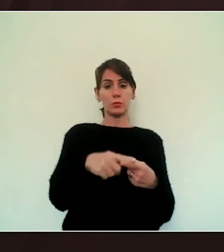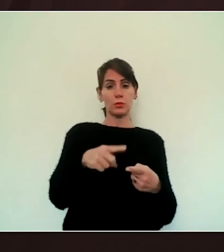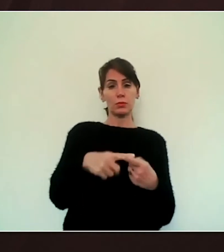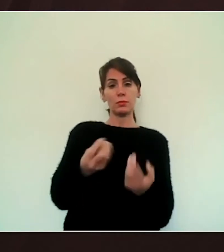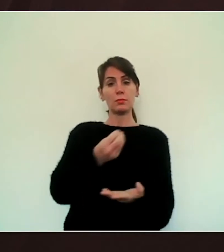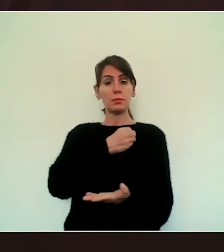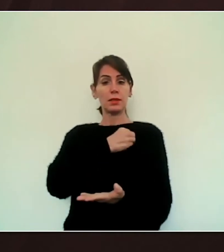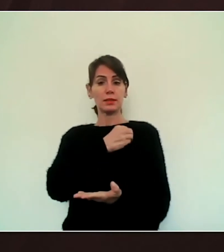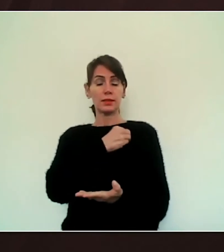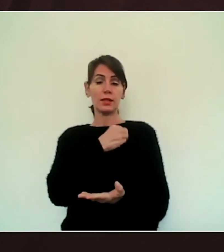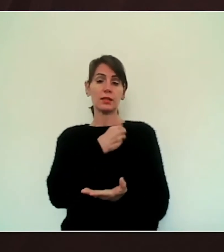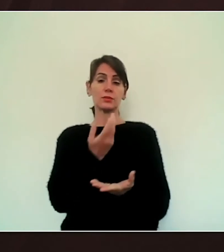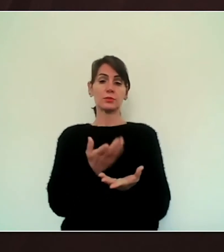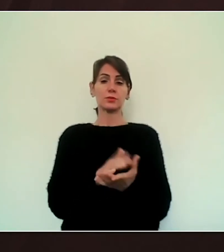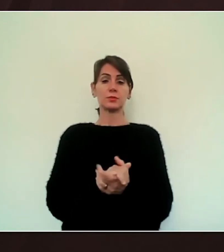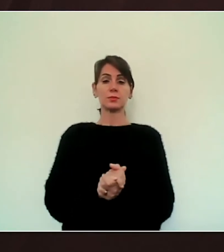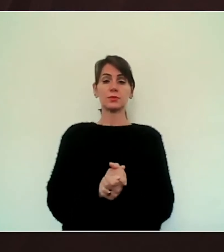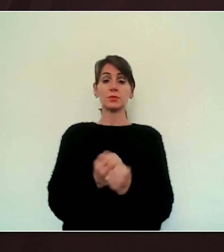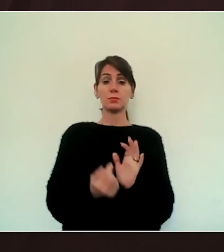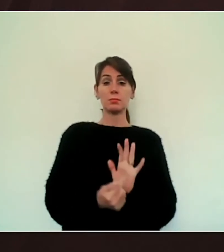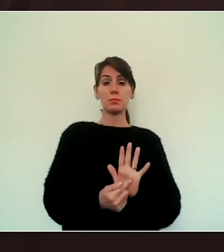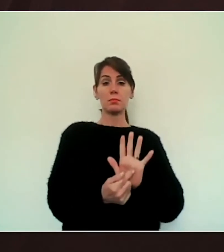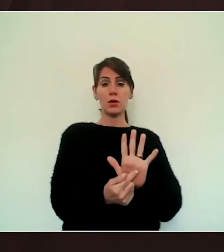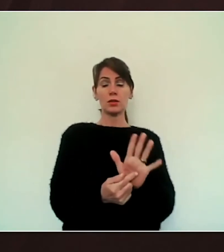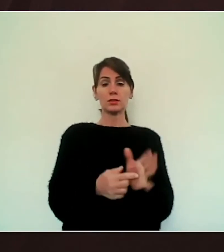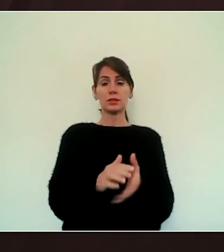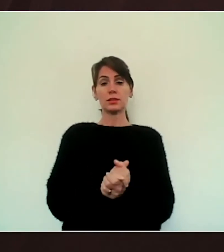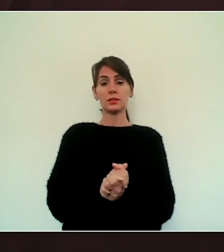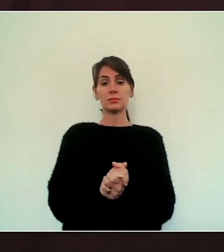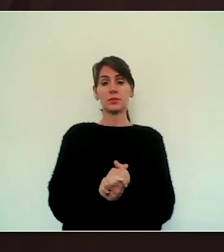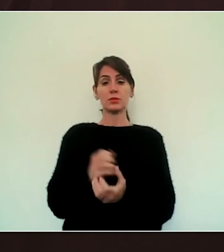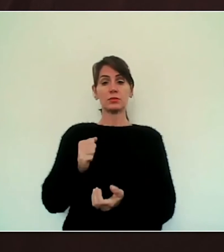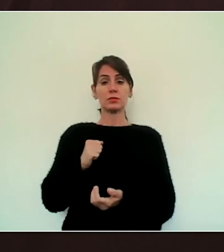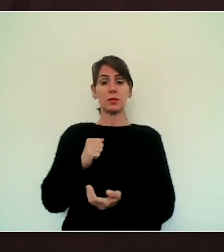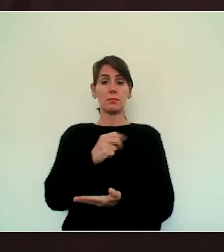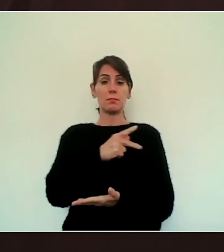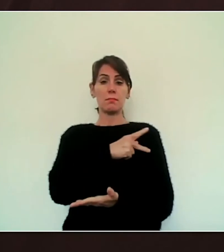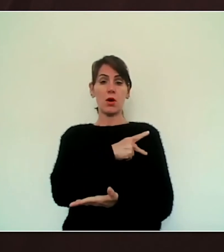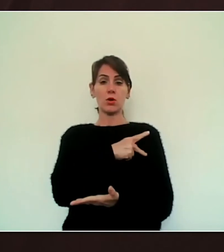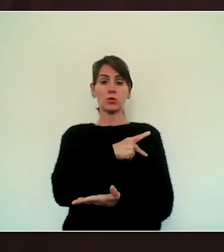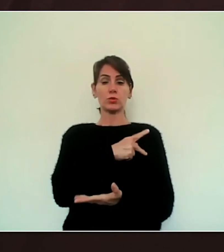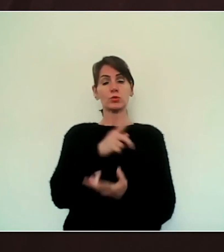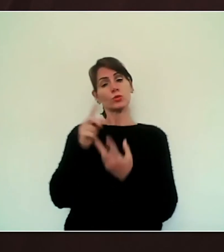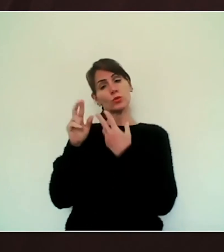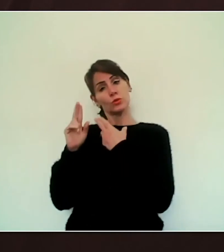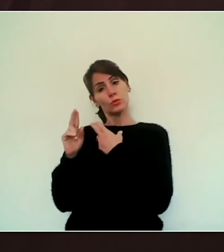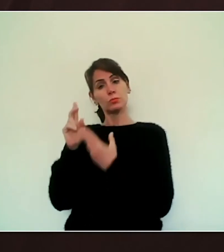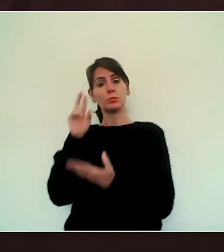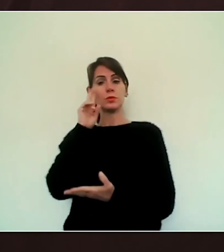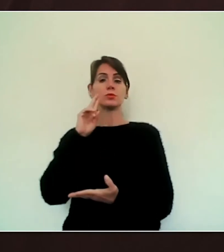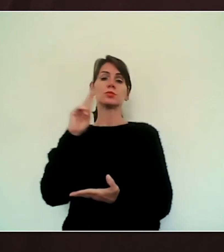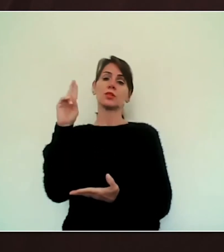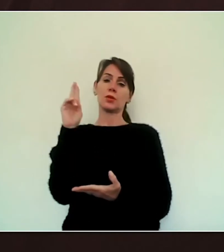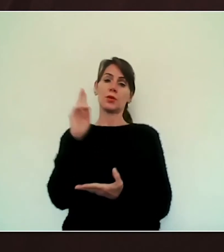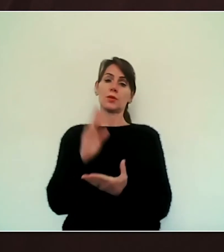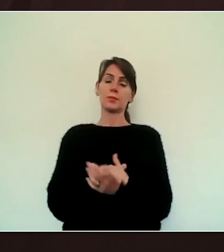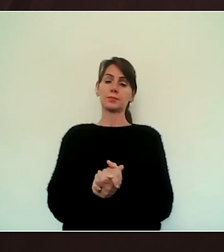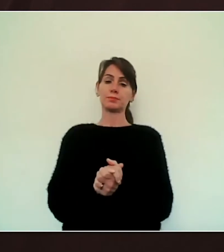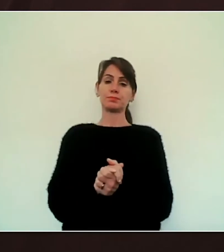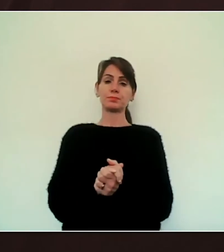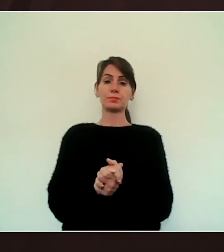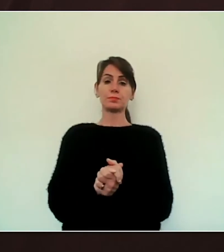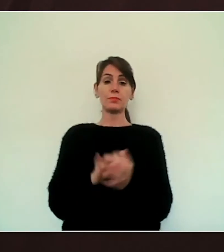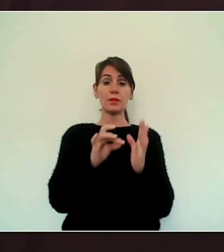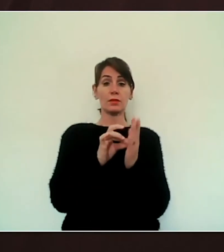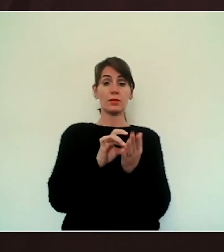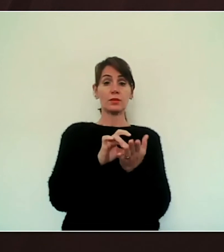no Senhor. E quando os primeiros apóstolos dormiram no Senhor, o inimigo semeou joio. Aí veio